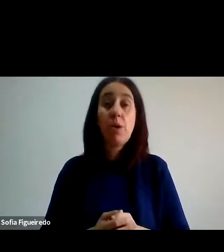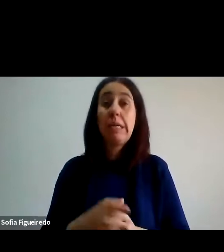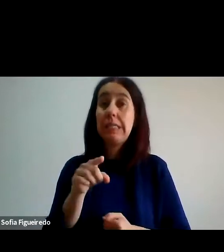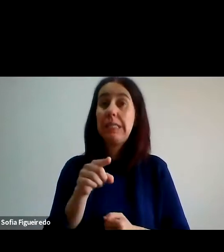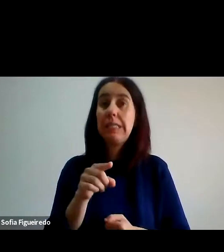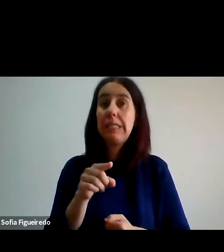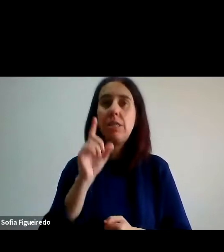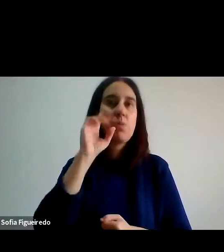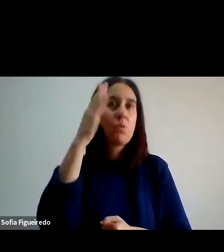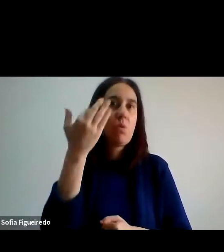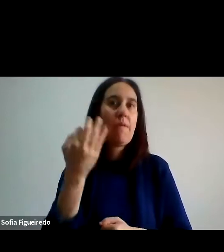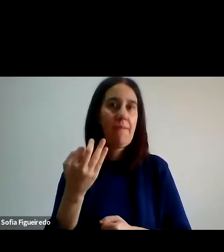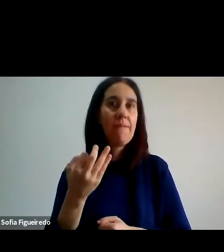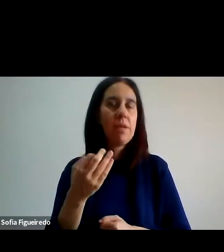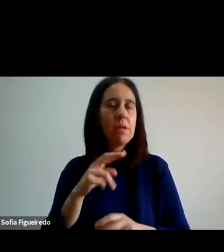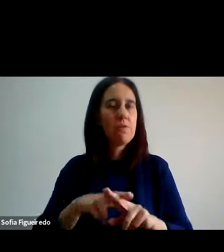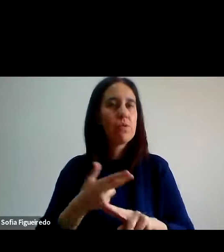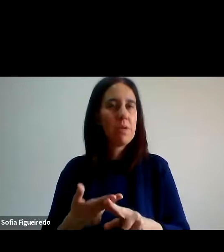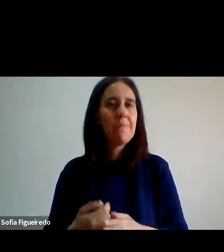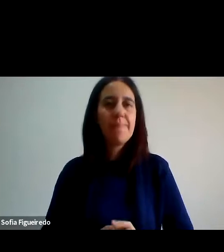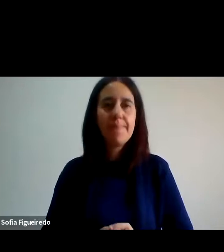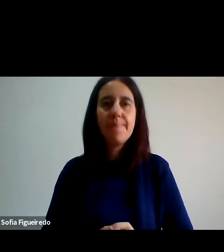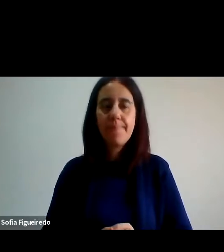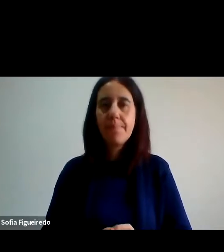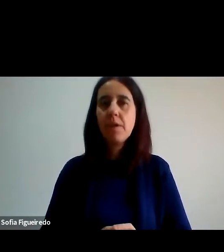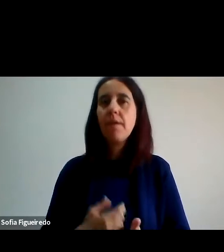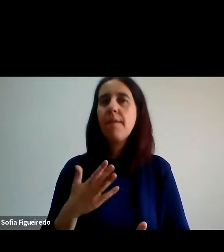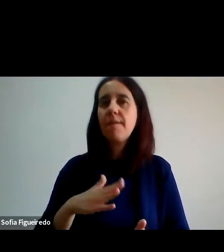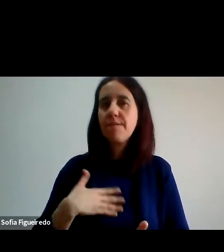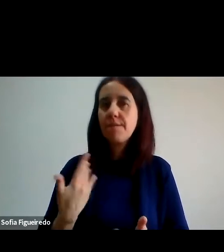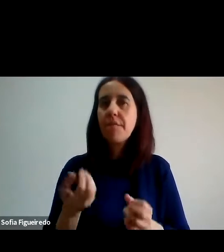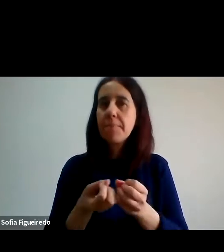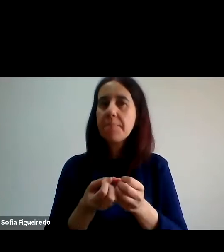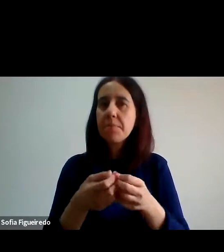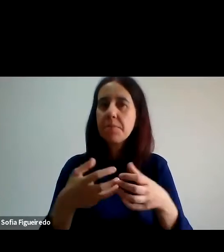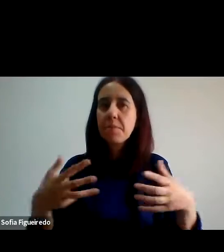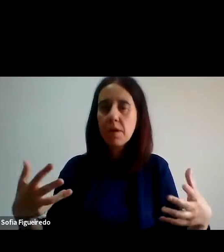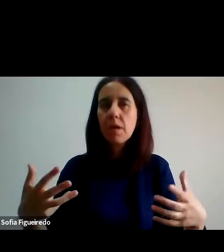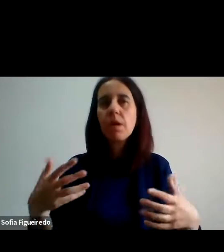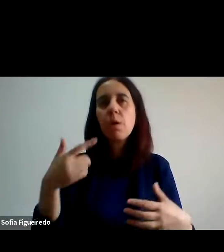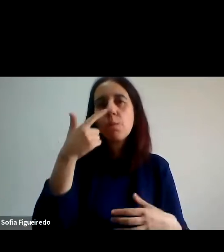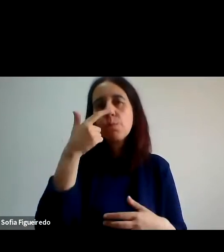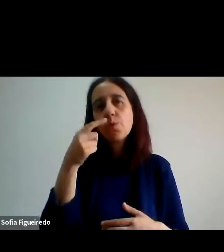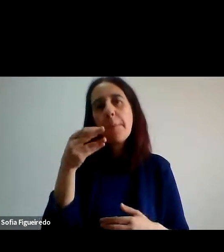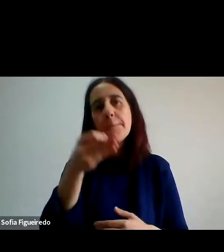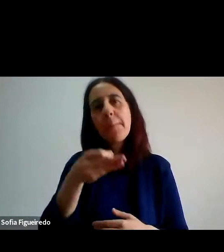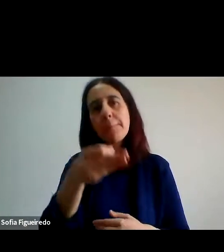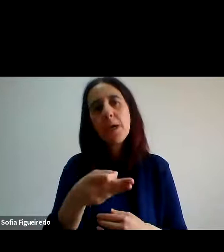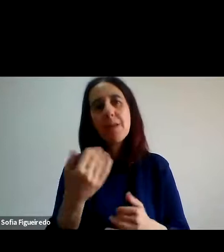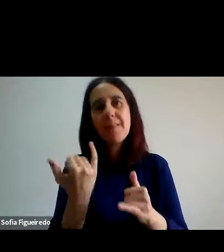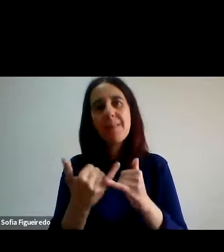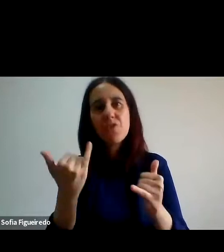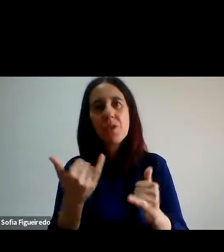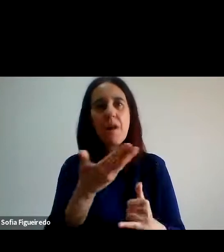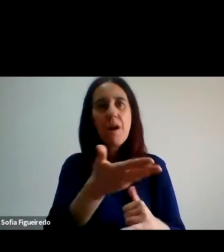muito importante reforçar. Cada vez mais temos mais gente a utilizar redes digitais,